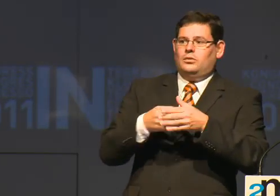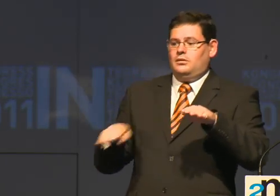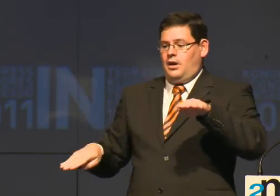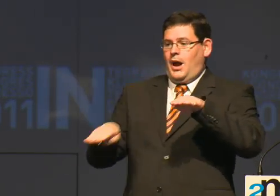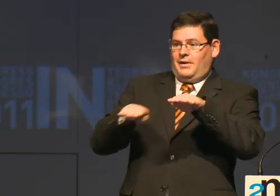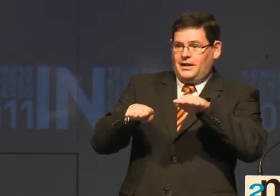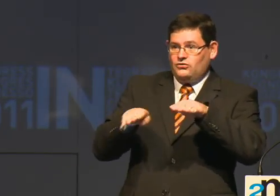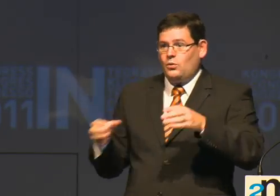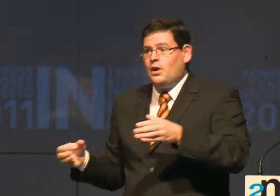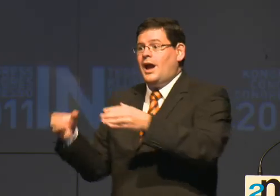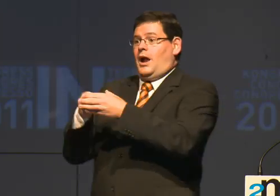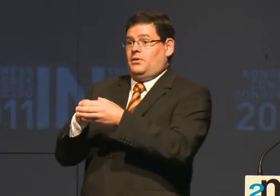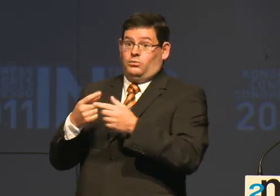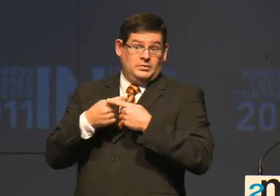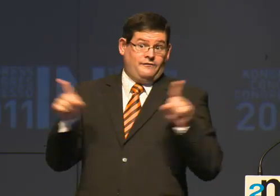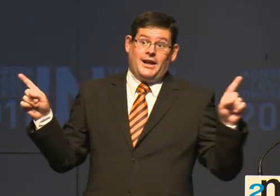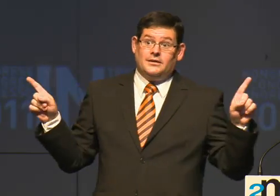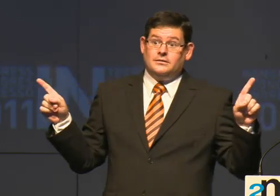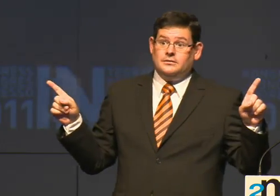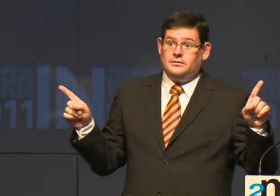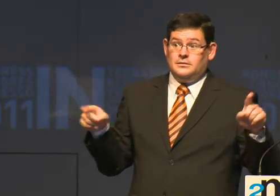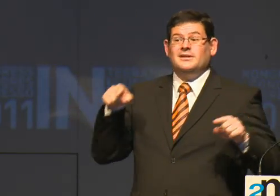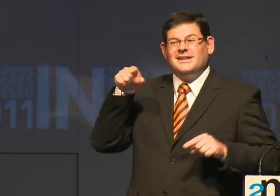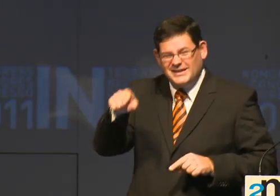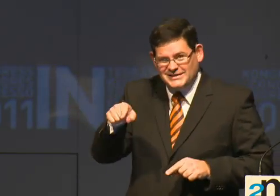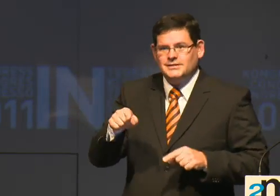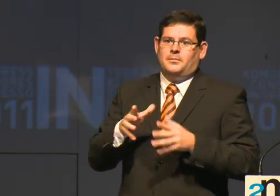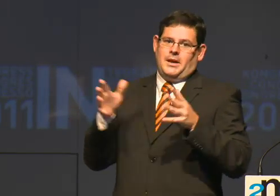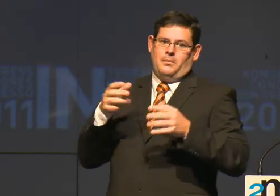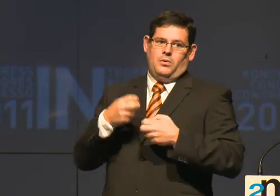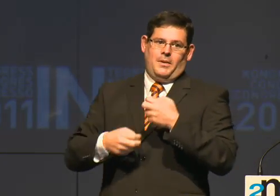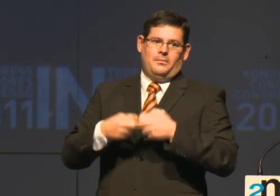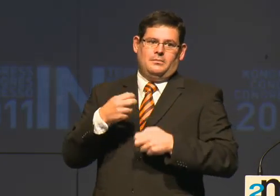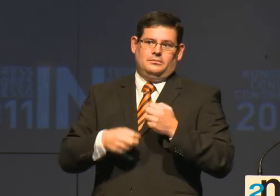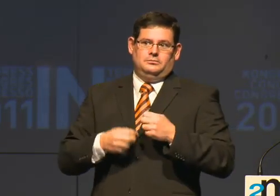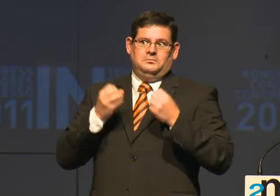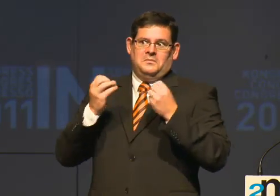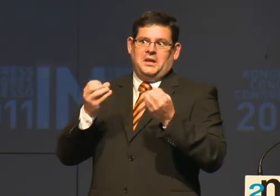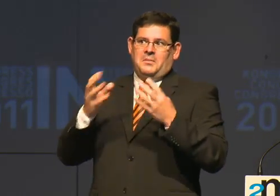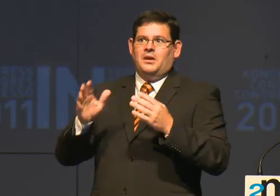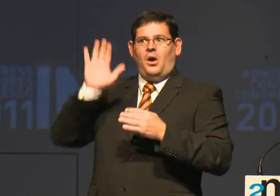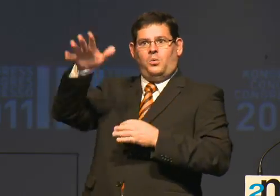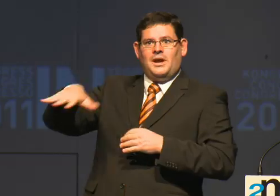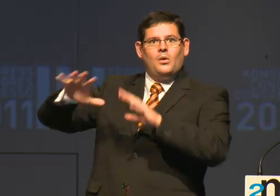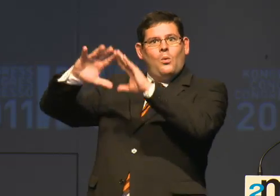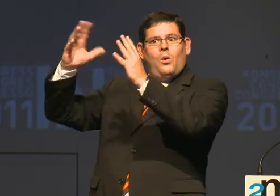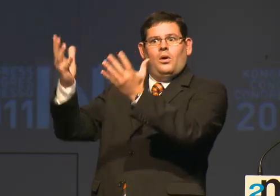Qu'on ait perdu l'ouïe, qu'on soit malentendant, qu'on soit sourd, cette égalité doit être présente. On a le droit également